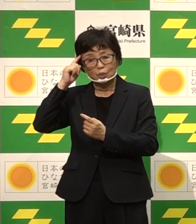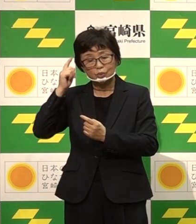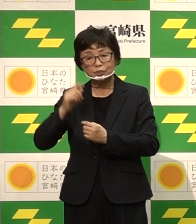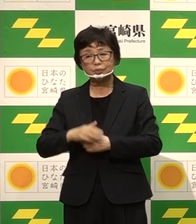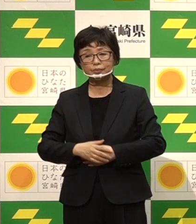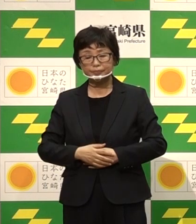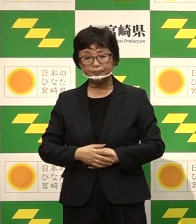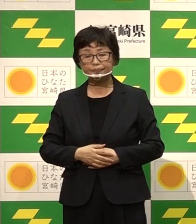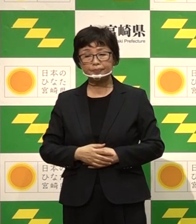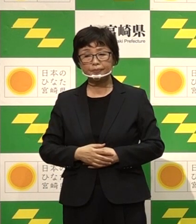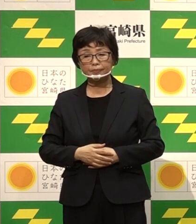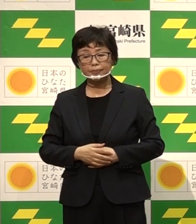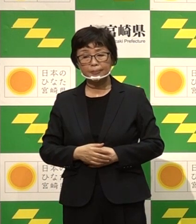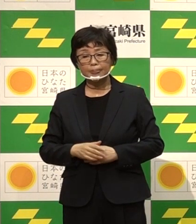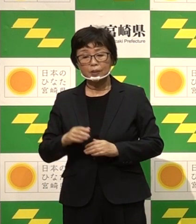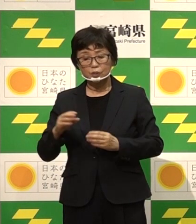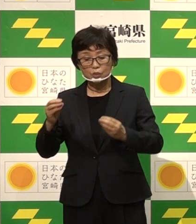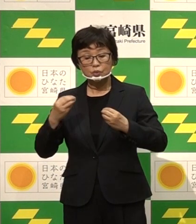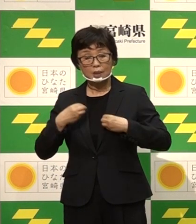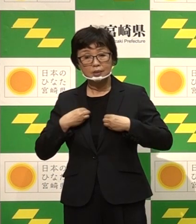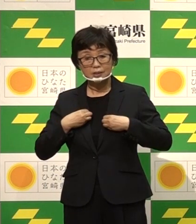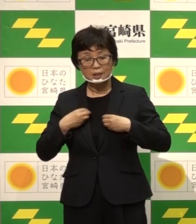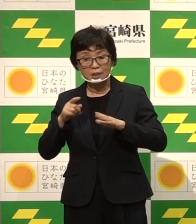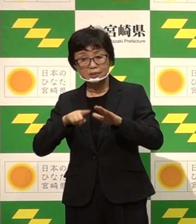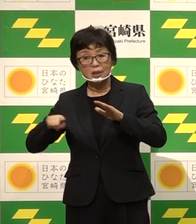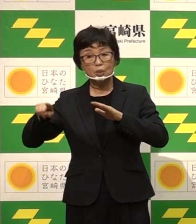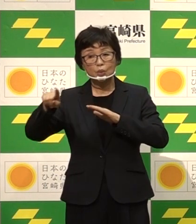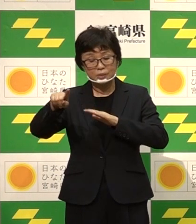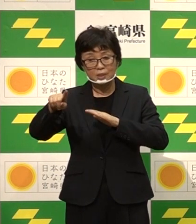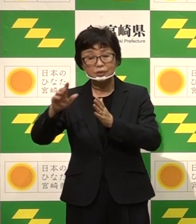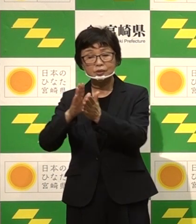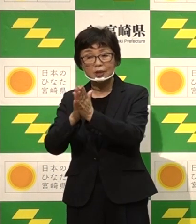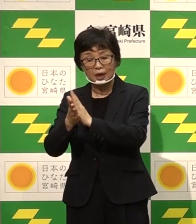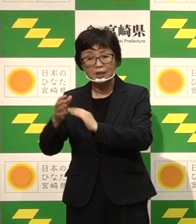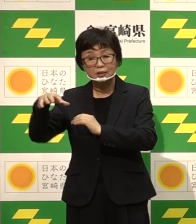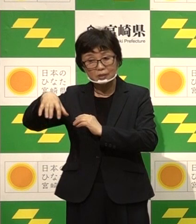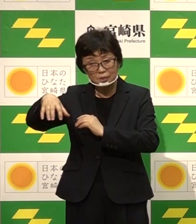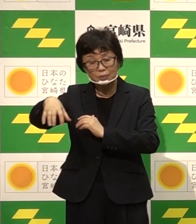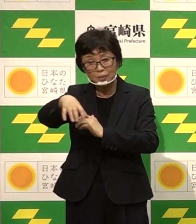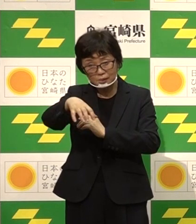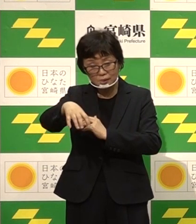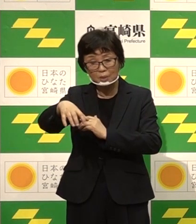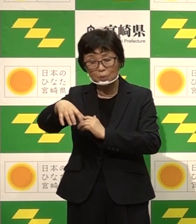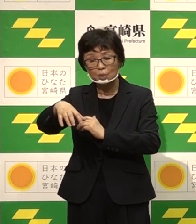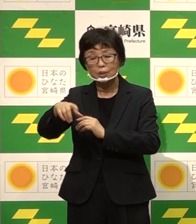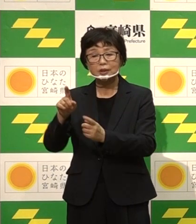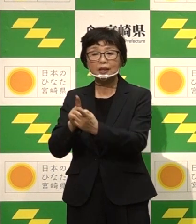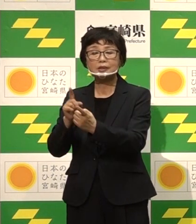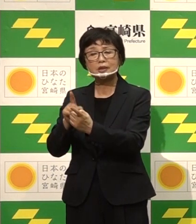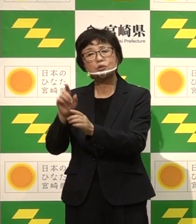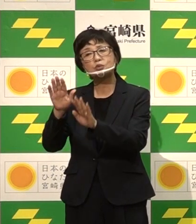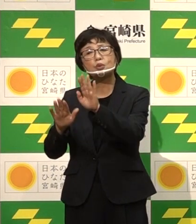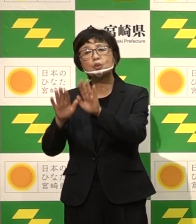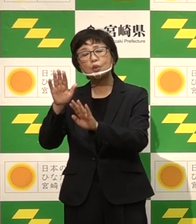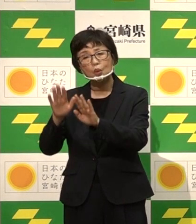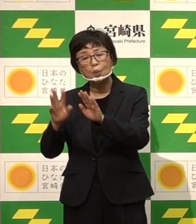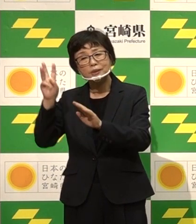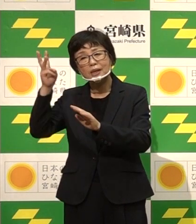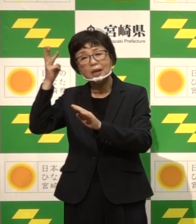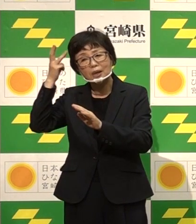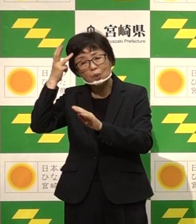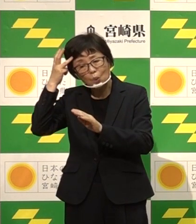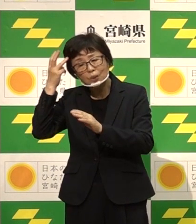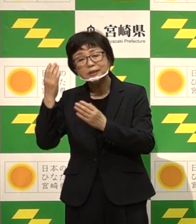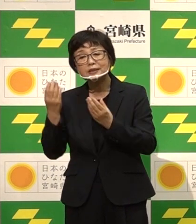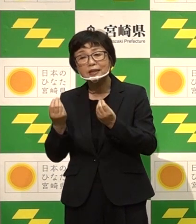ますので、そういう感染が先行して拡大している他県における対策の状況というのも十分参考に